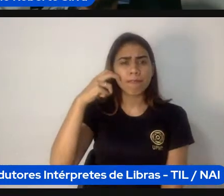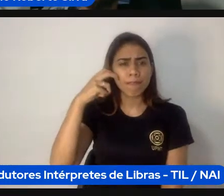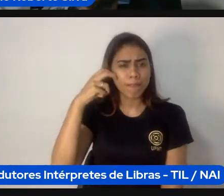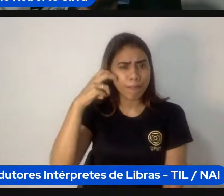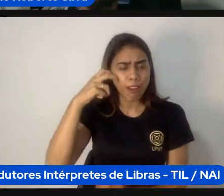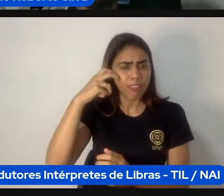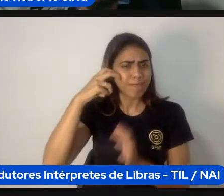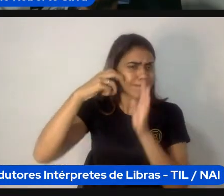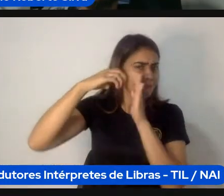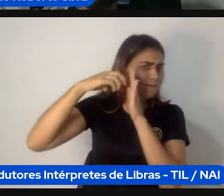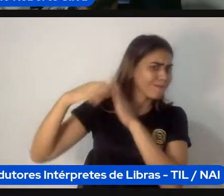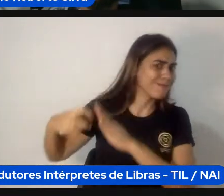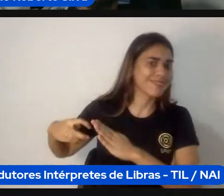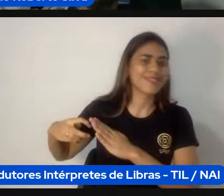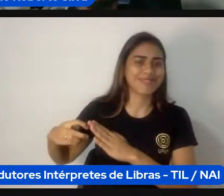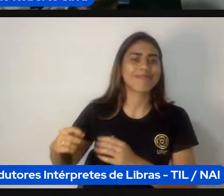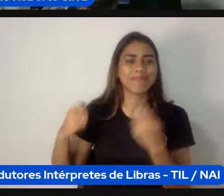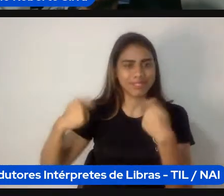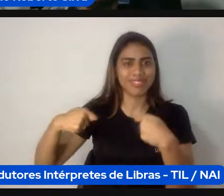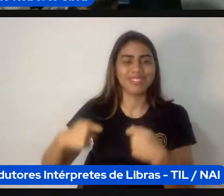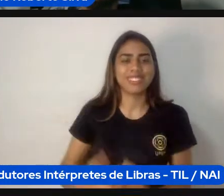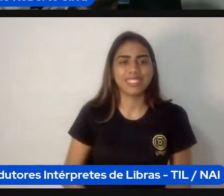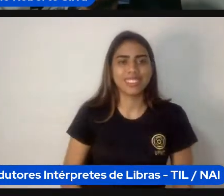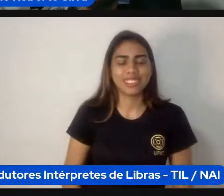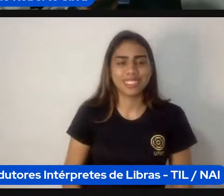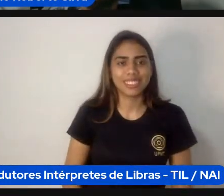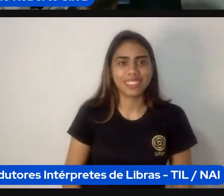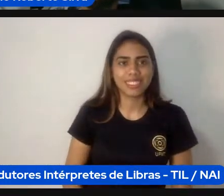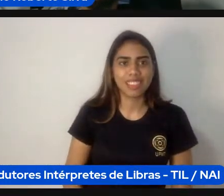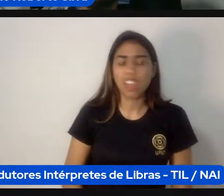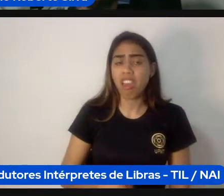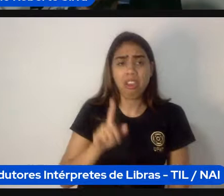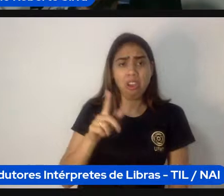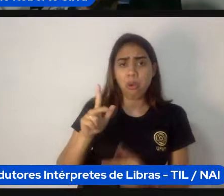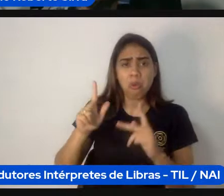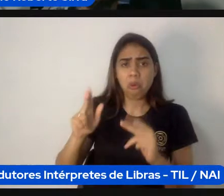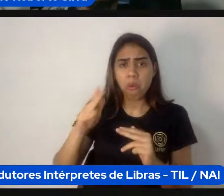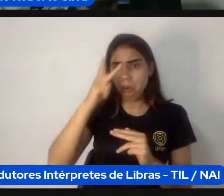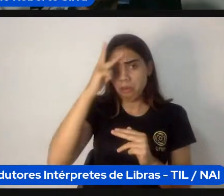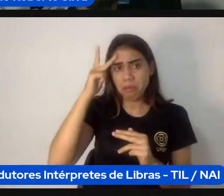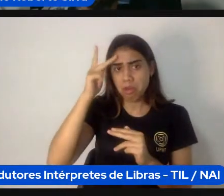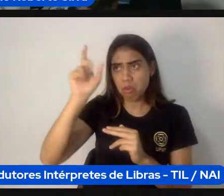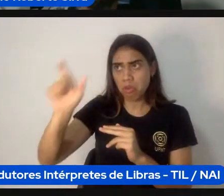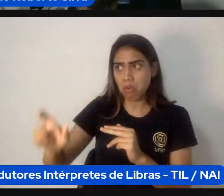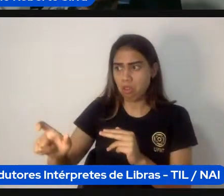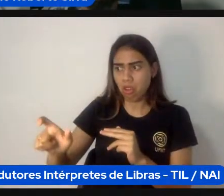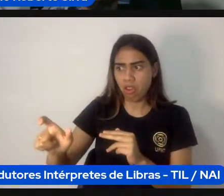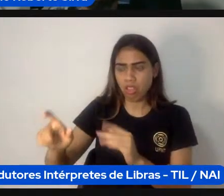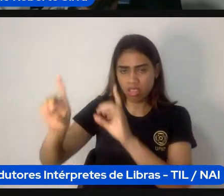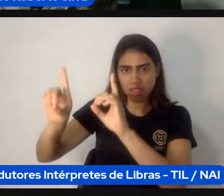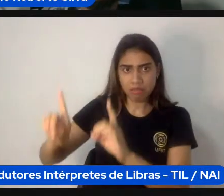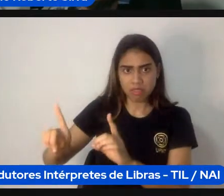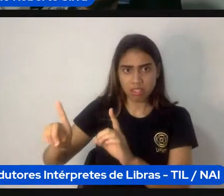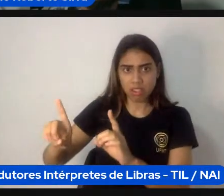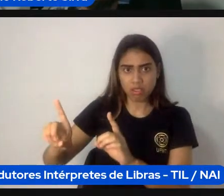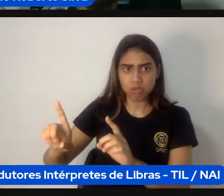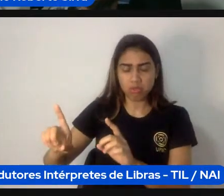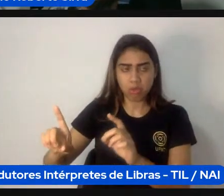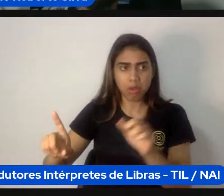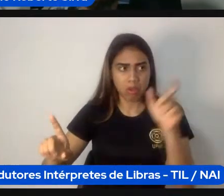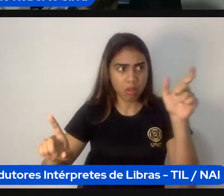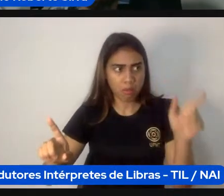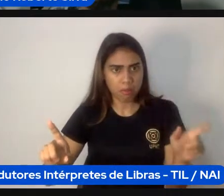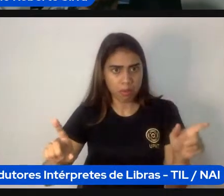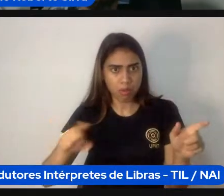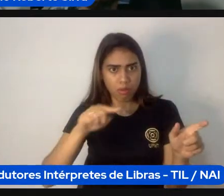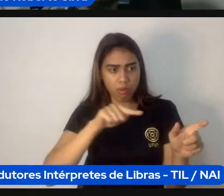como qualquer outra relação. É qualquer outra pessoa não percebesse. Às vezes, né, a gente não tem